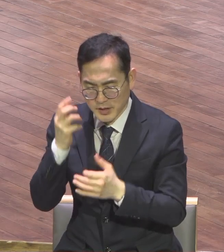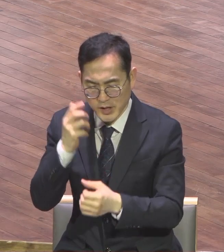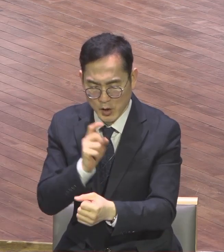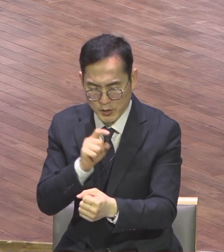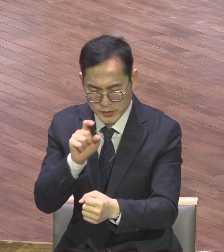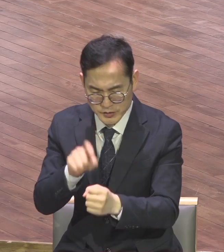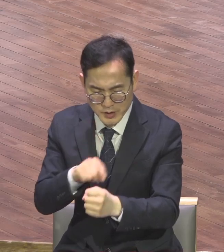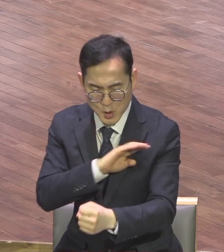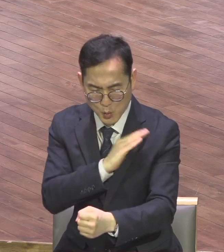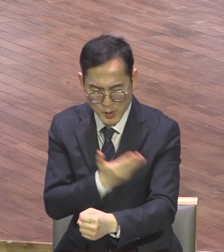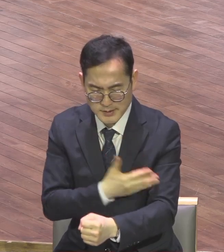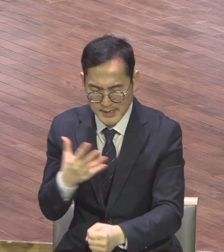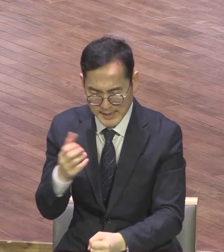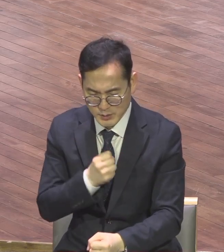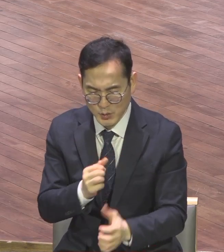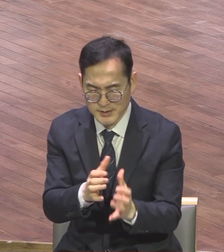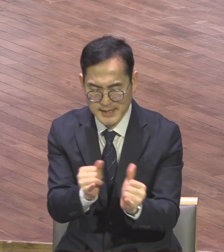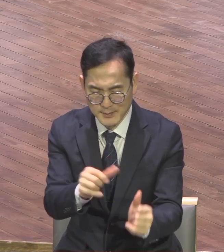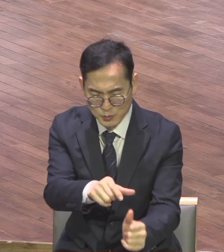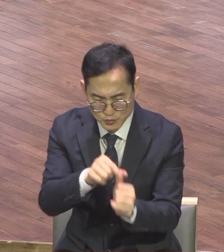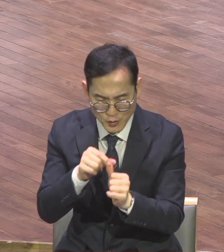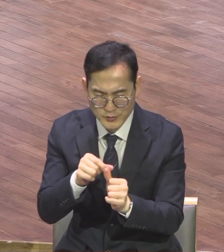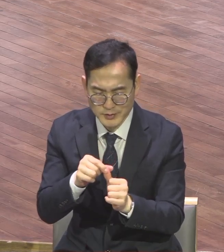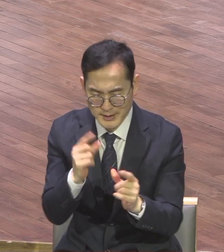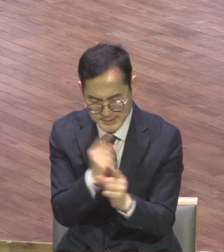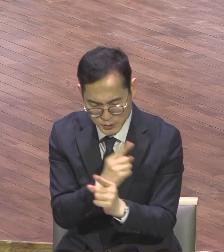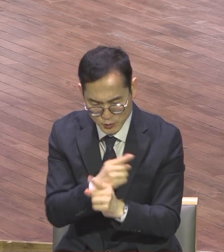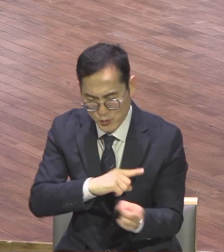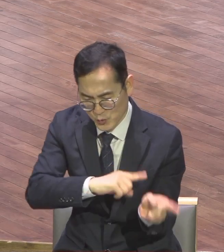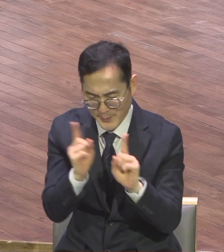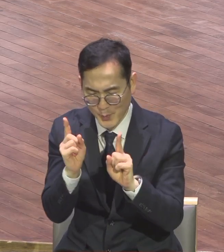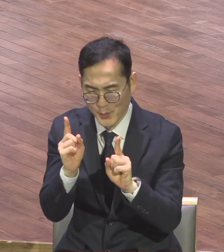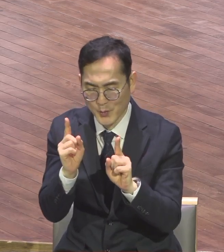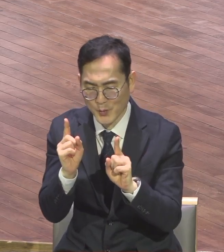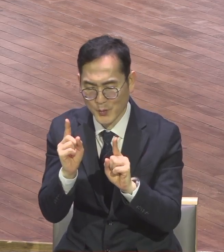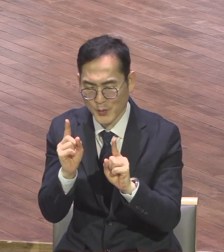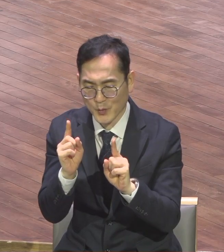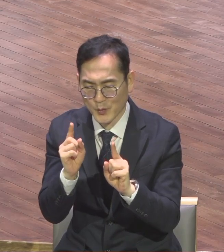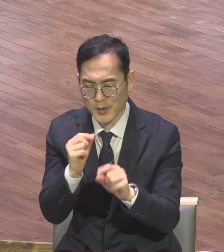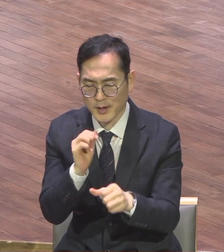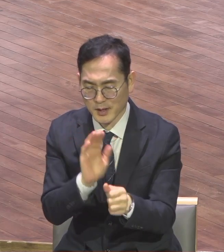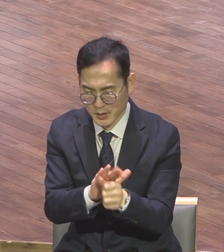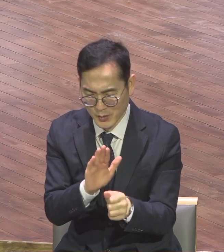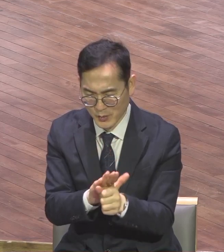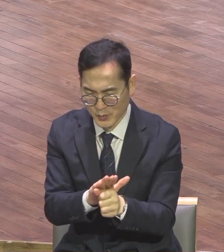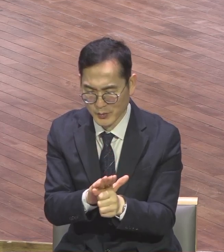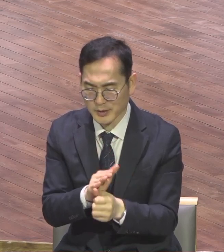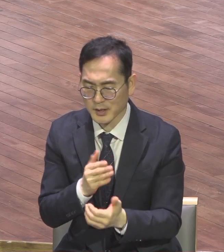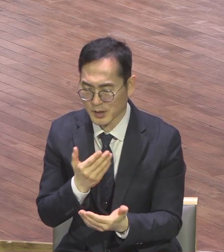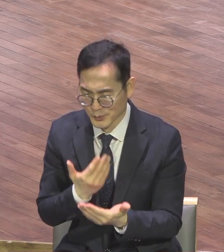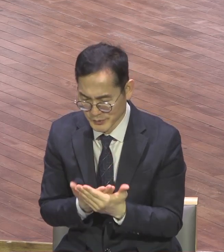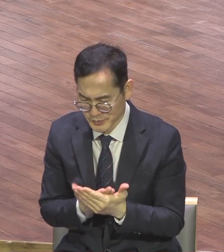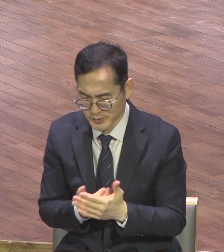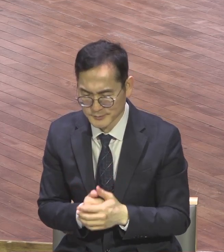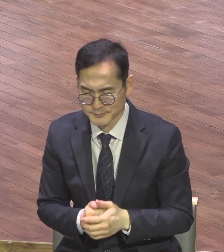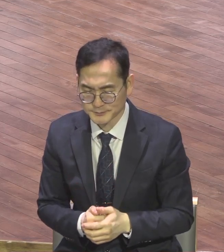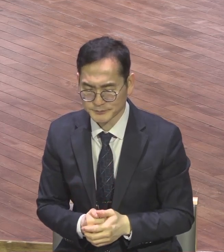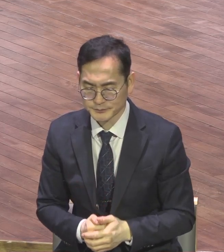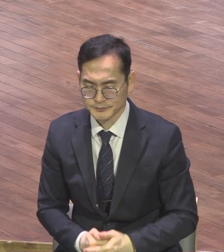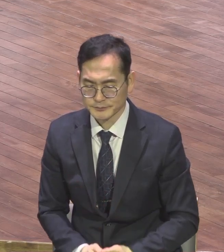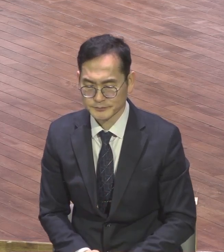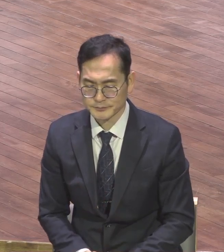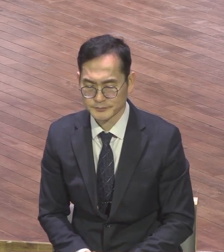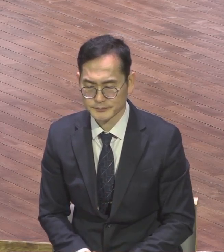가지고 사람을 살리내고 치유하고 회복시키는 놀라운 해방의 역사가 이들을 통하여 지금부터 오늘부터